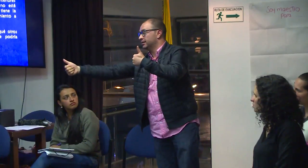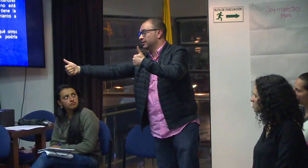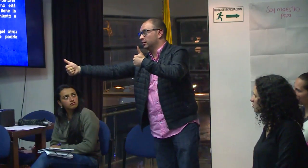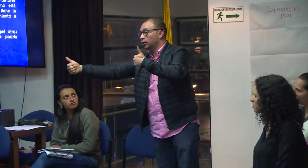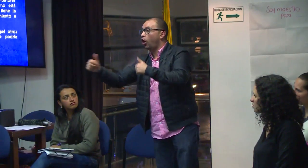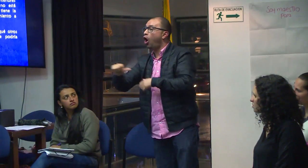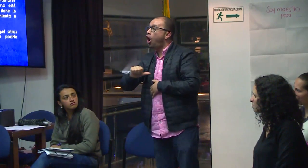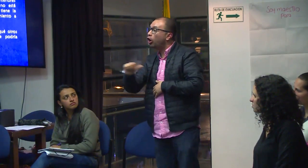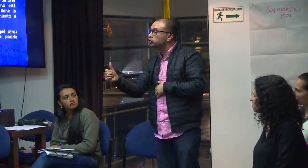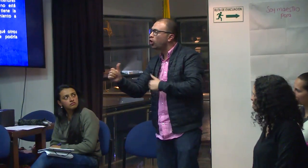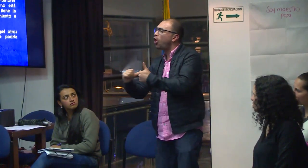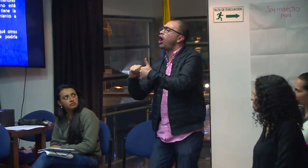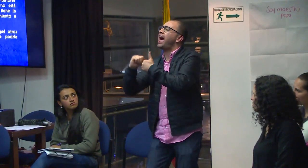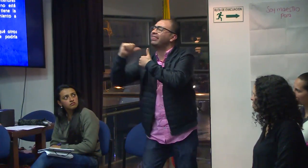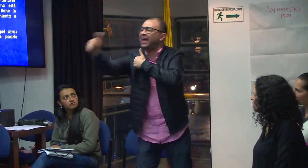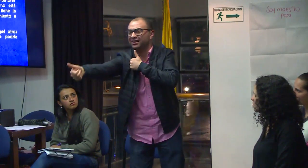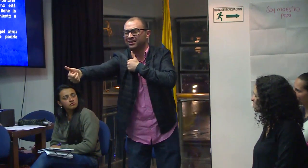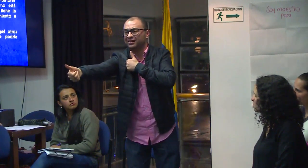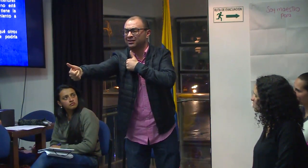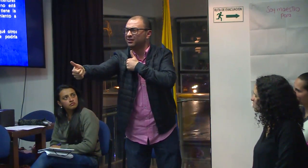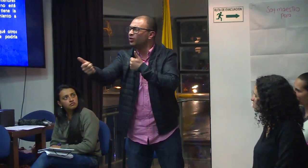Es decir, la otredad.